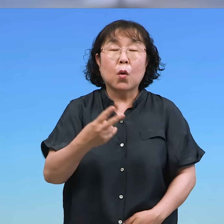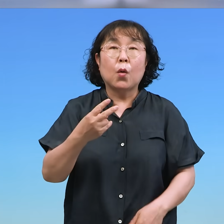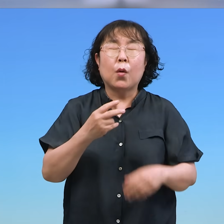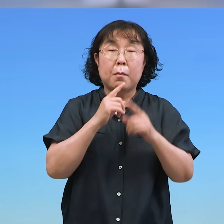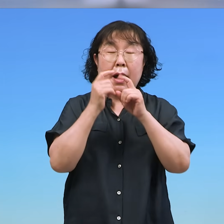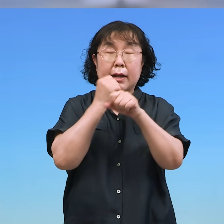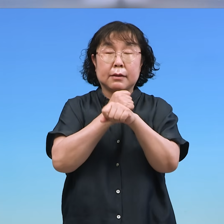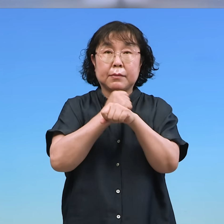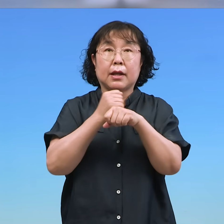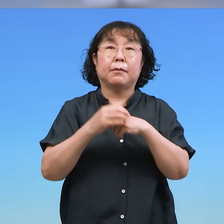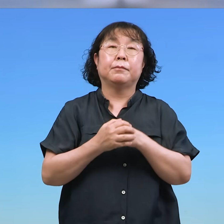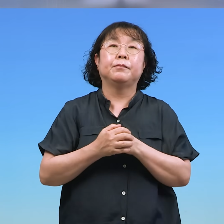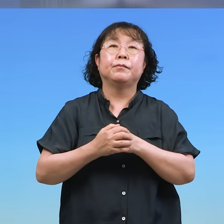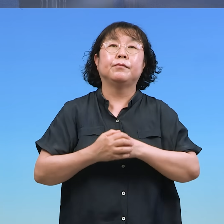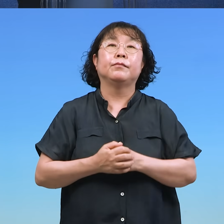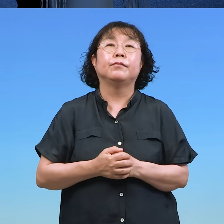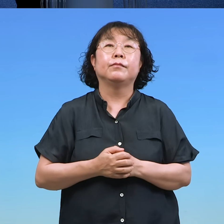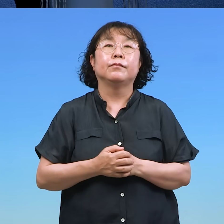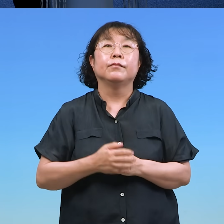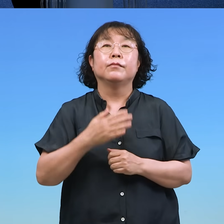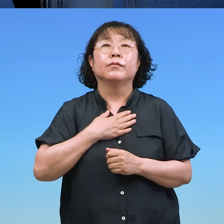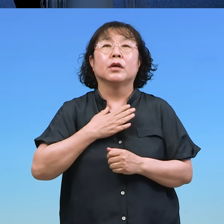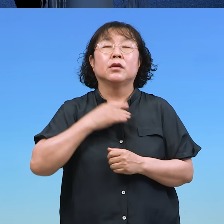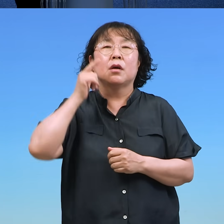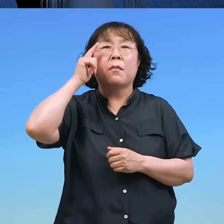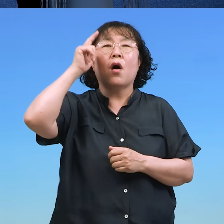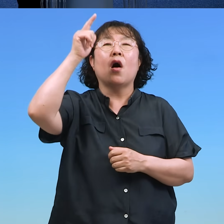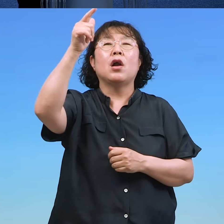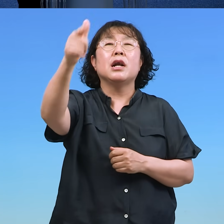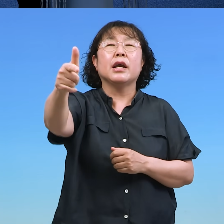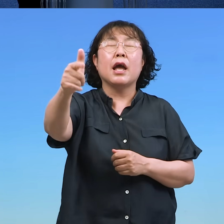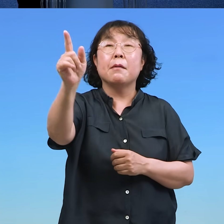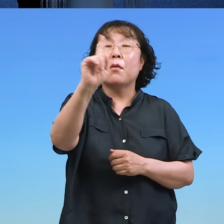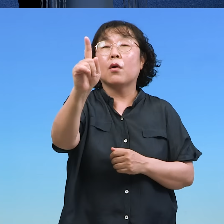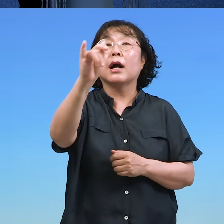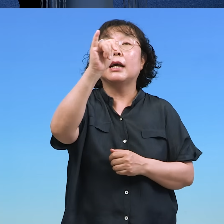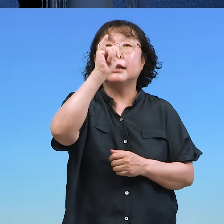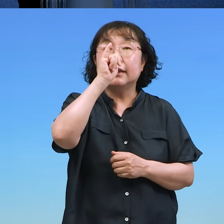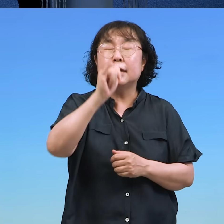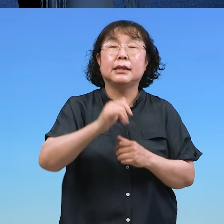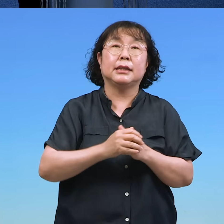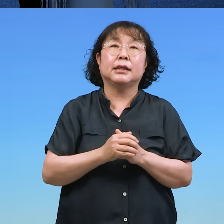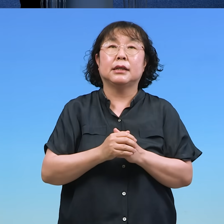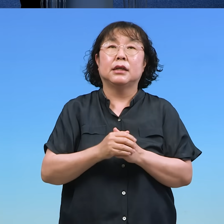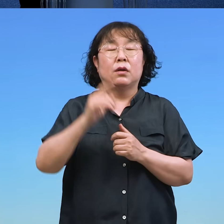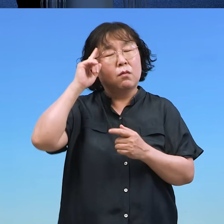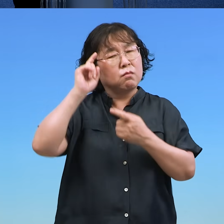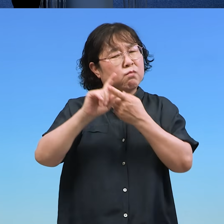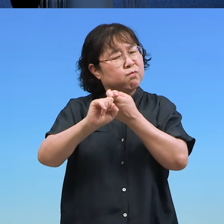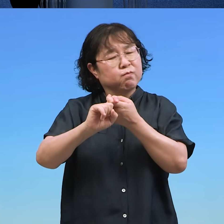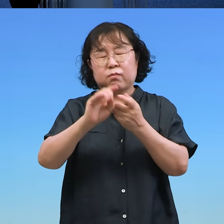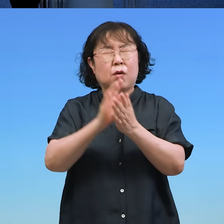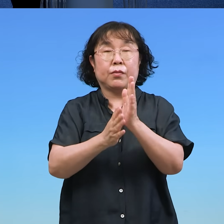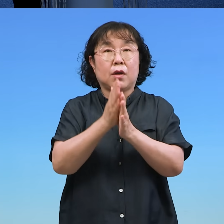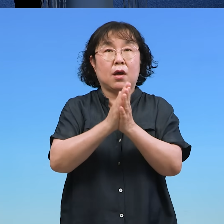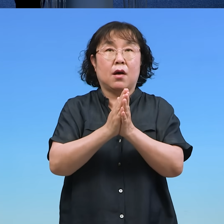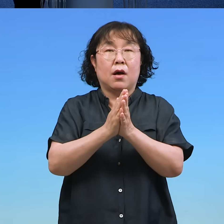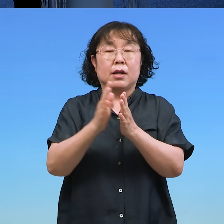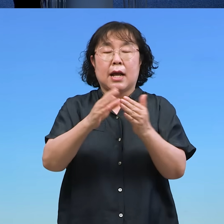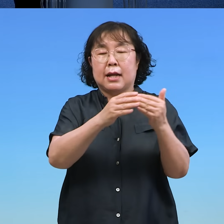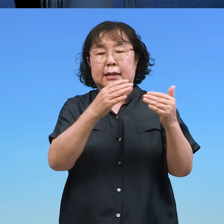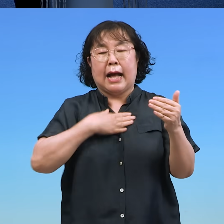또 이런 말도 했습니다. 저는 저 멀리에 뭐가 있는지에 대해서는 관심이 없고